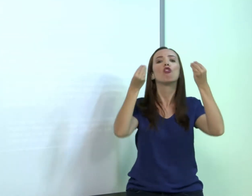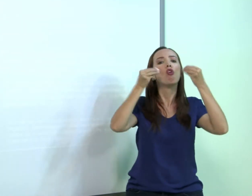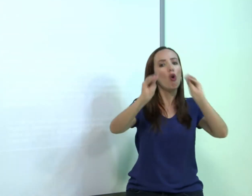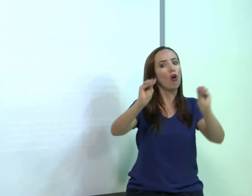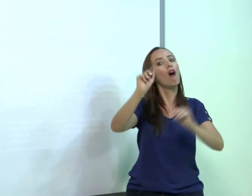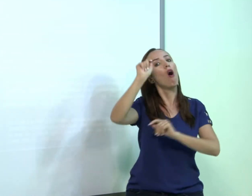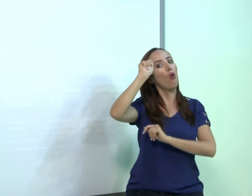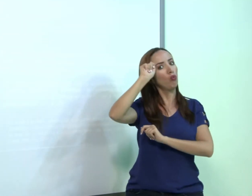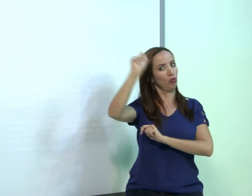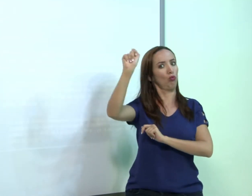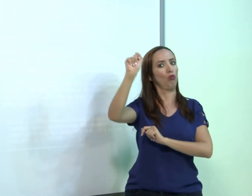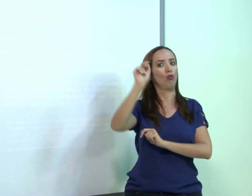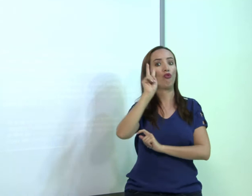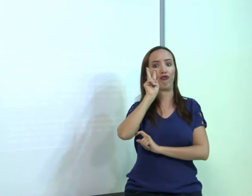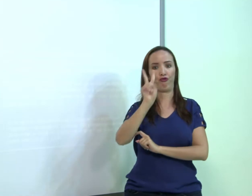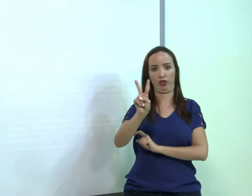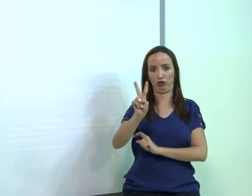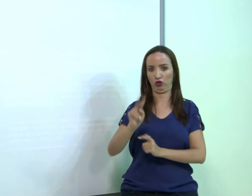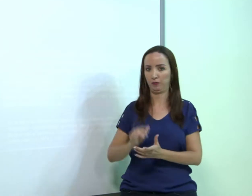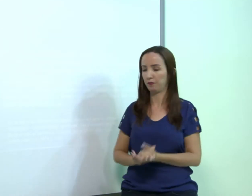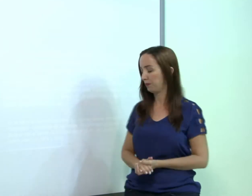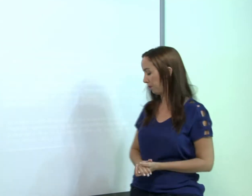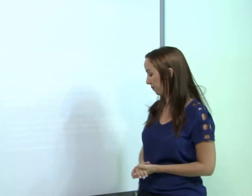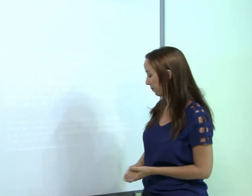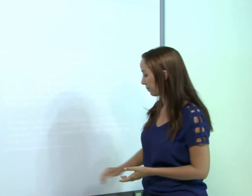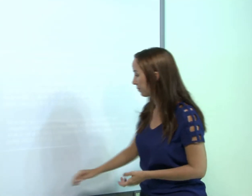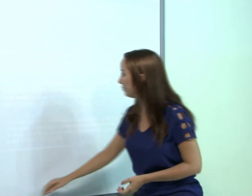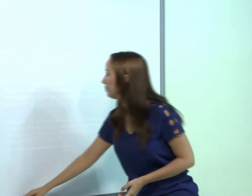Perceberam? Precisa colocar o nome do autor.